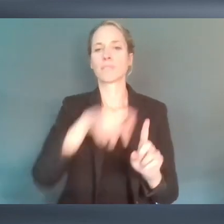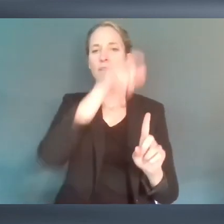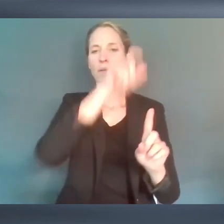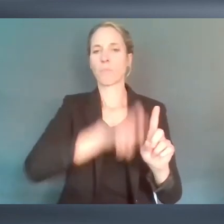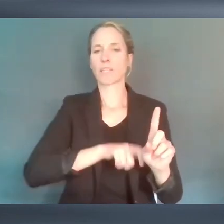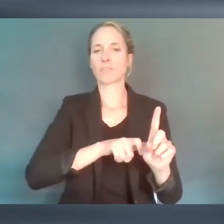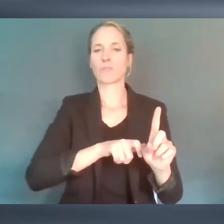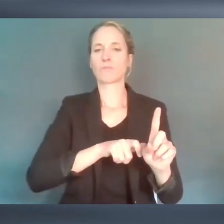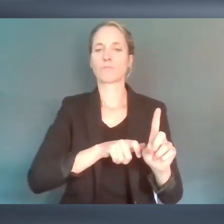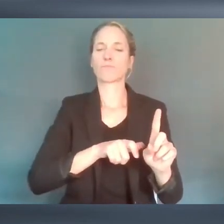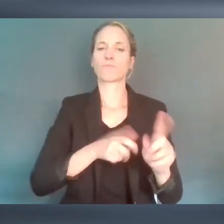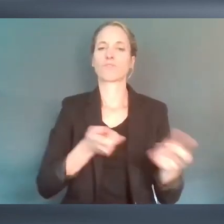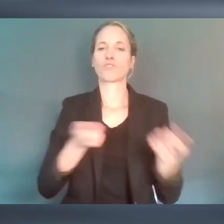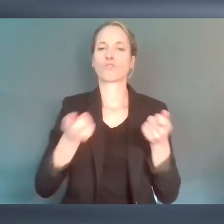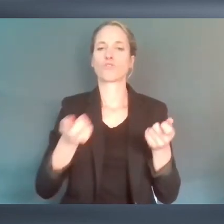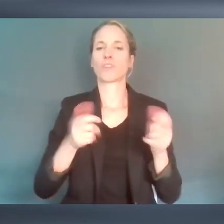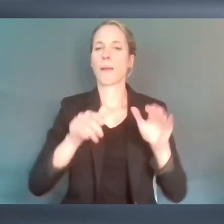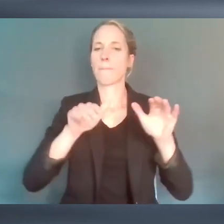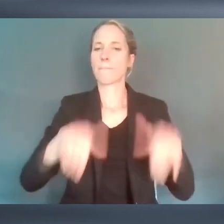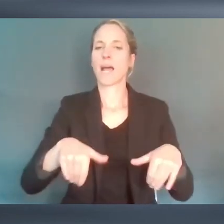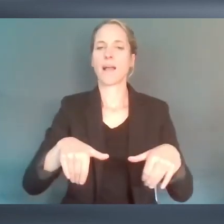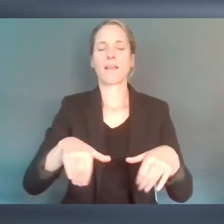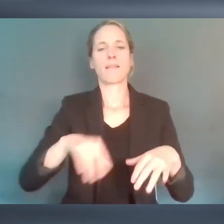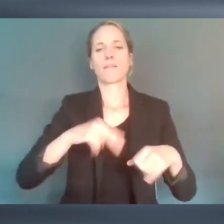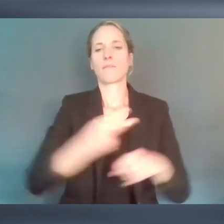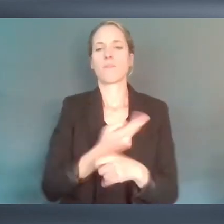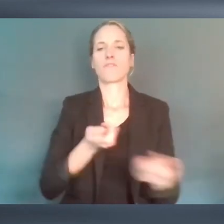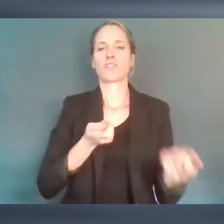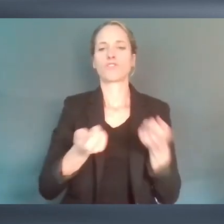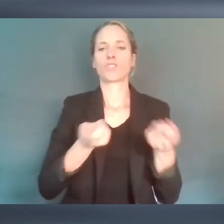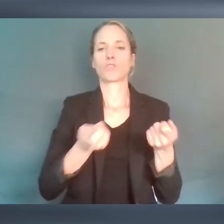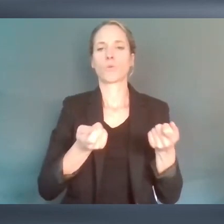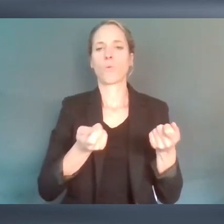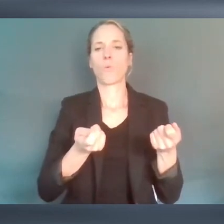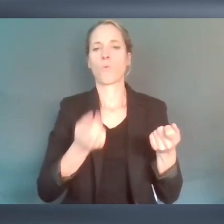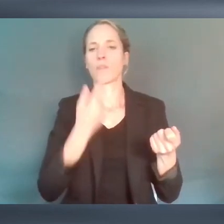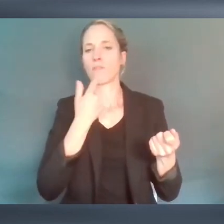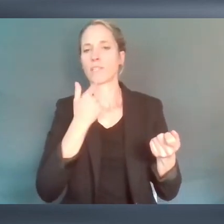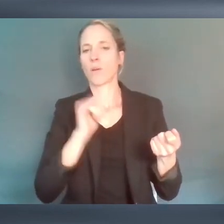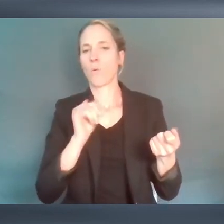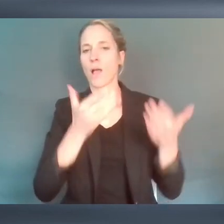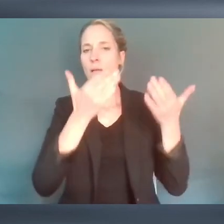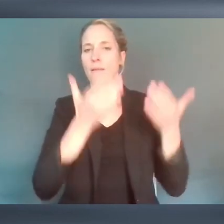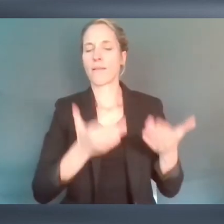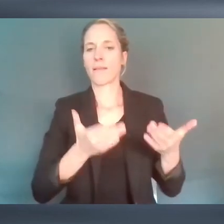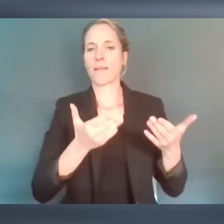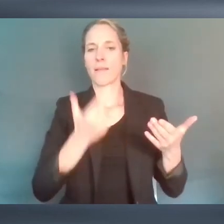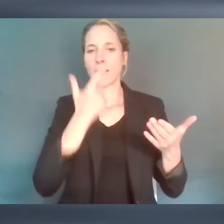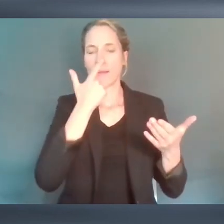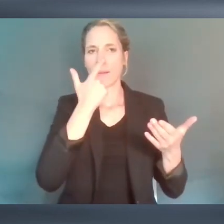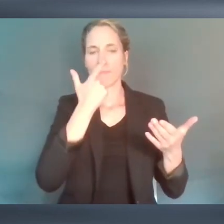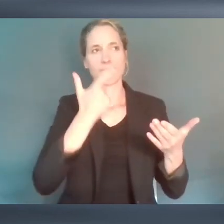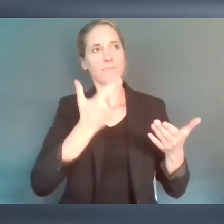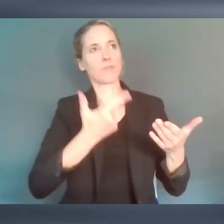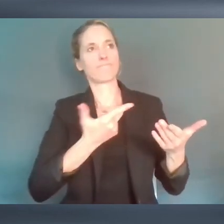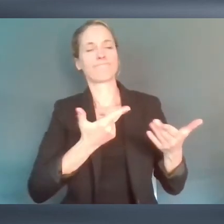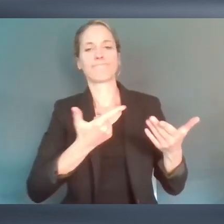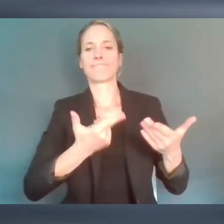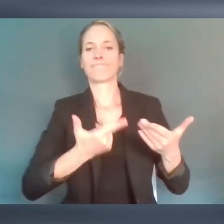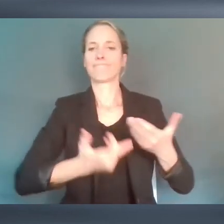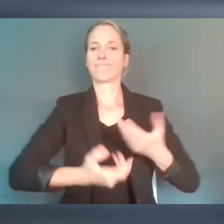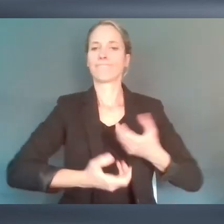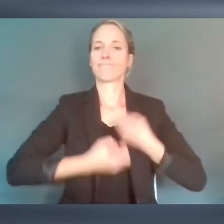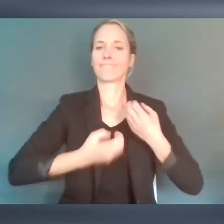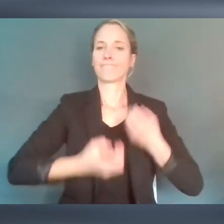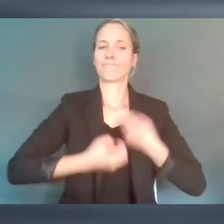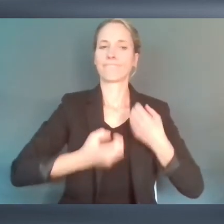d'équipe, quelque part, ne sera pas authentique pour soi-même, pour le leader ou avec les autres. Et que la meilleure